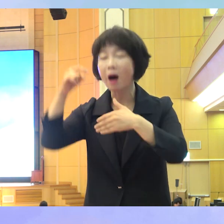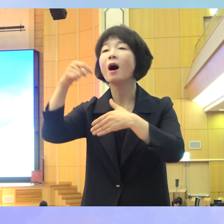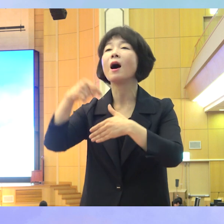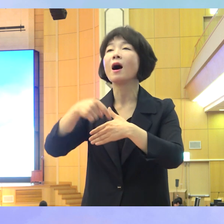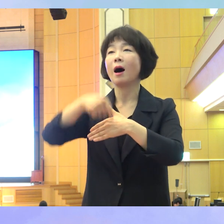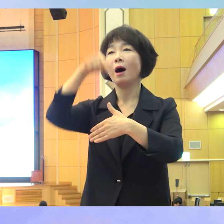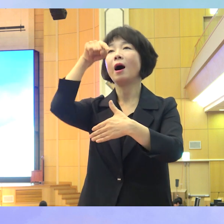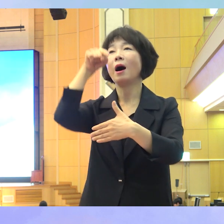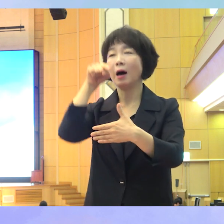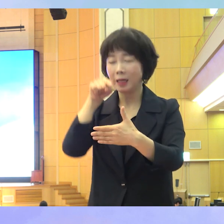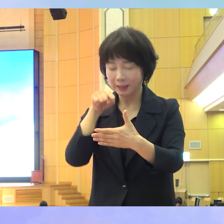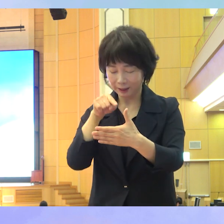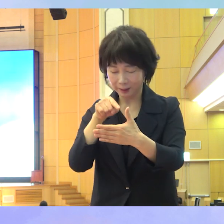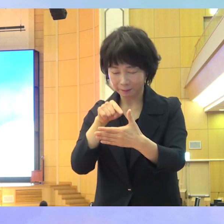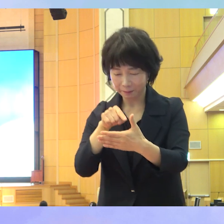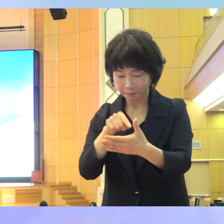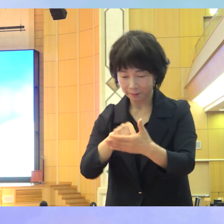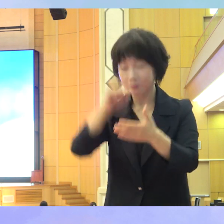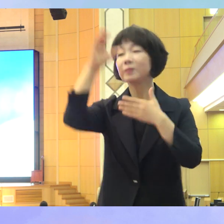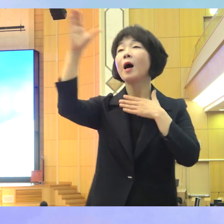주님의 마음